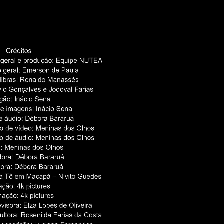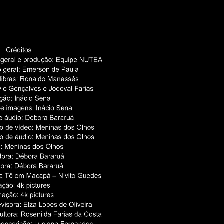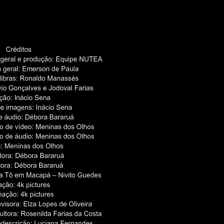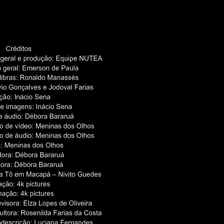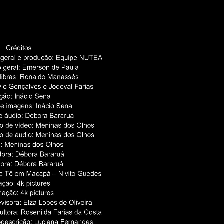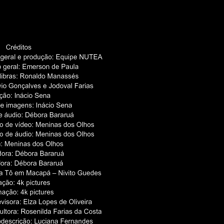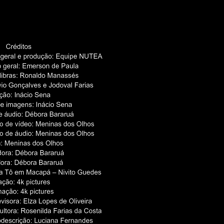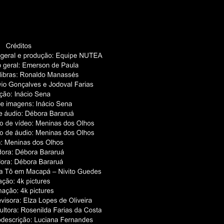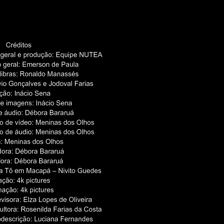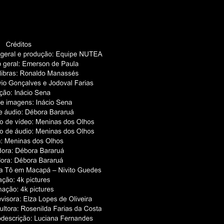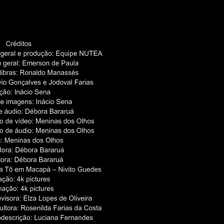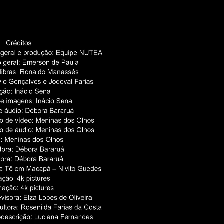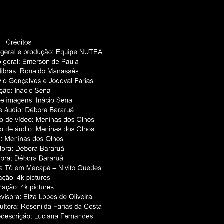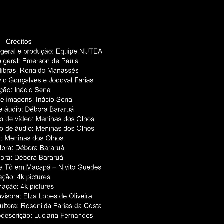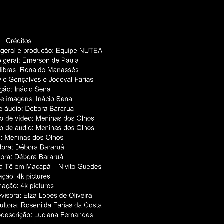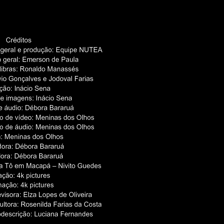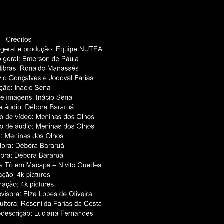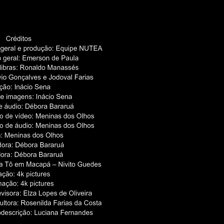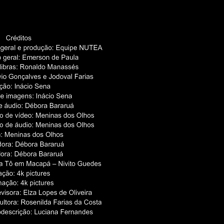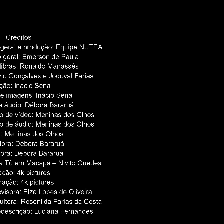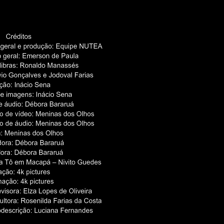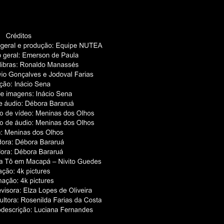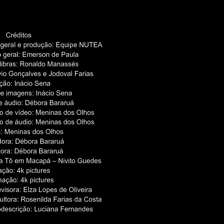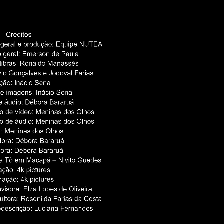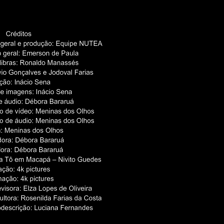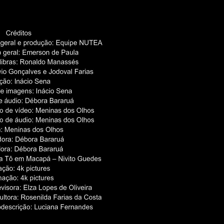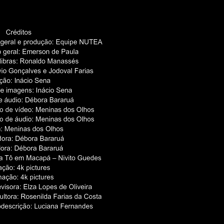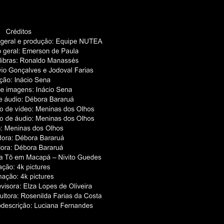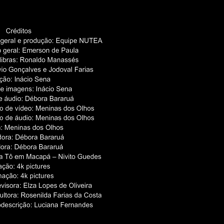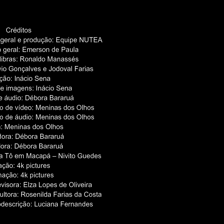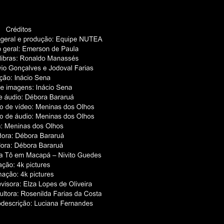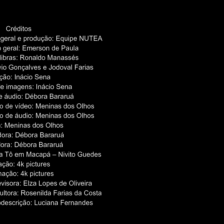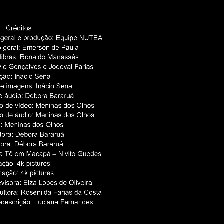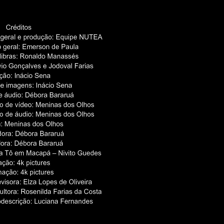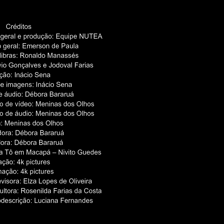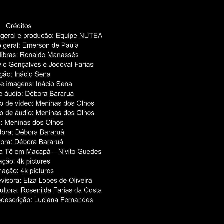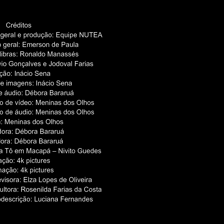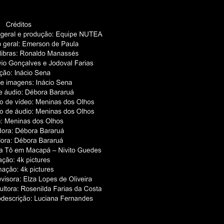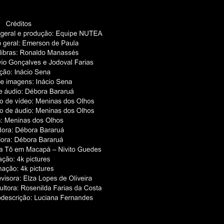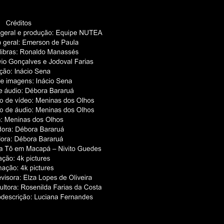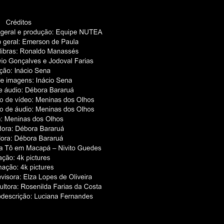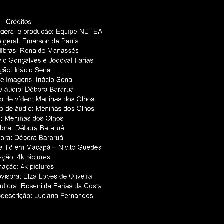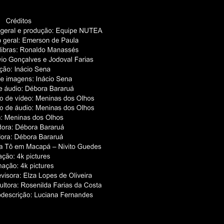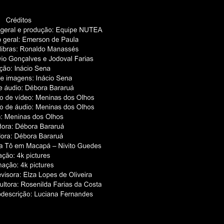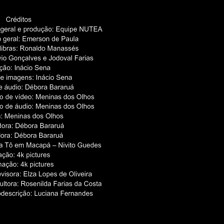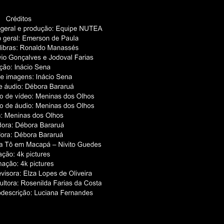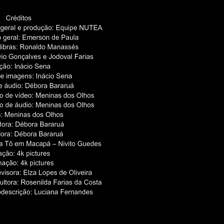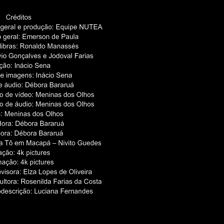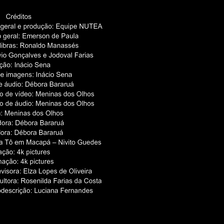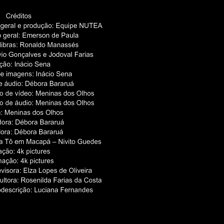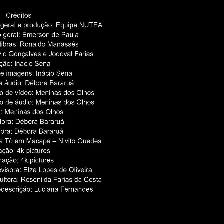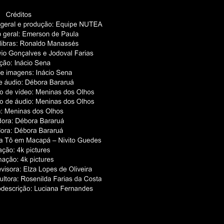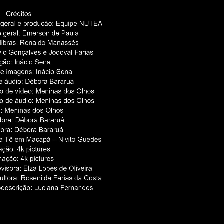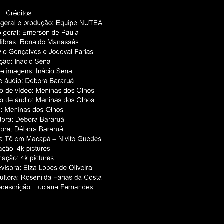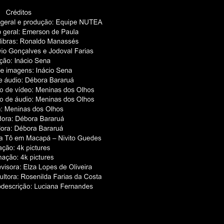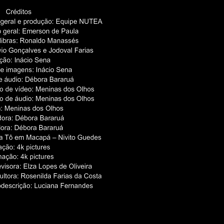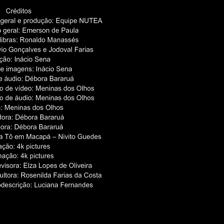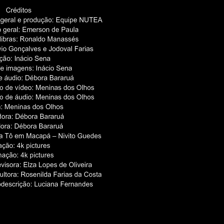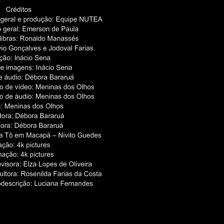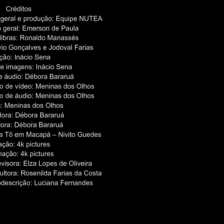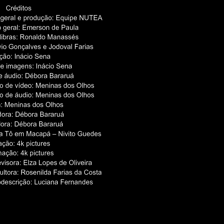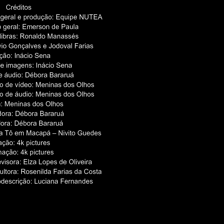montagem e edição de vídeo meninas dos olhos montagem e edição de áudio meninas dos